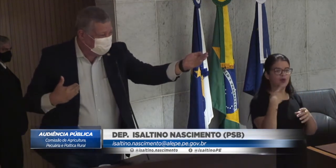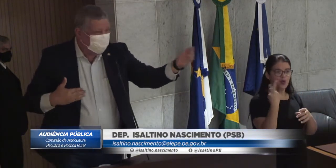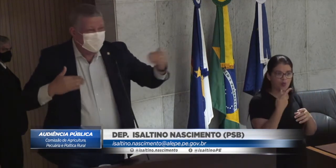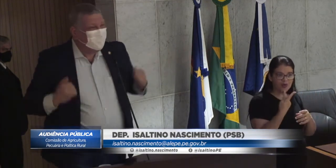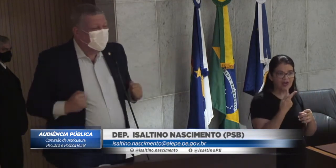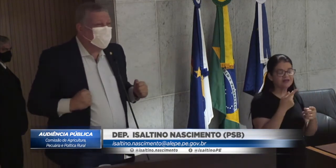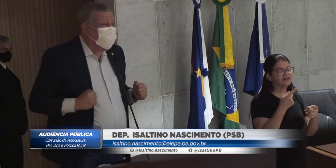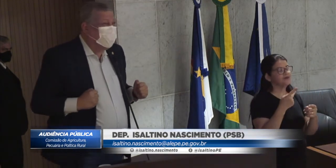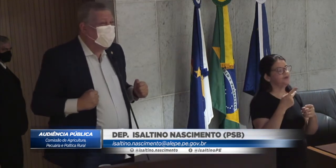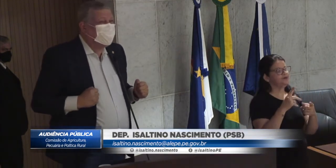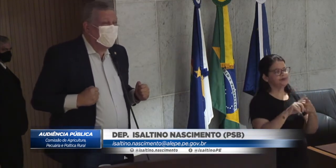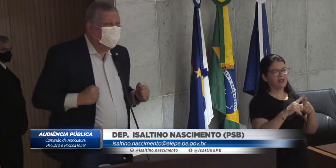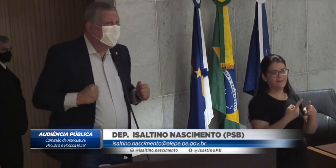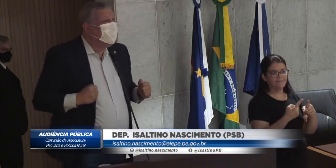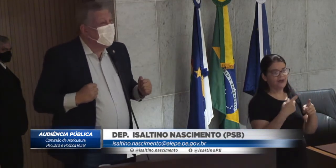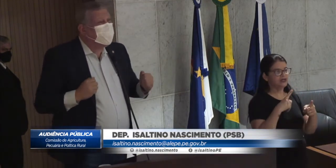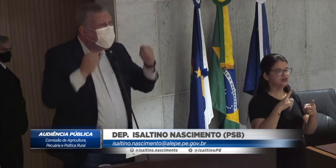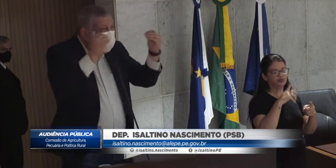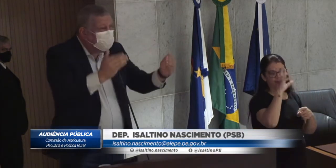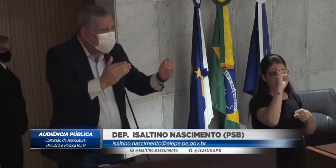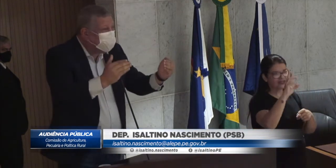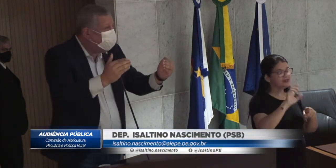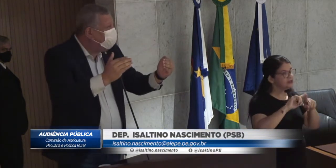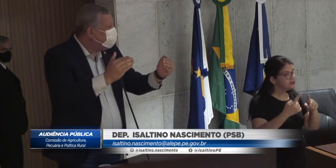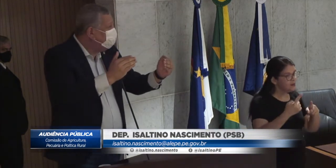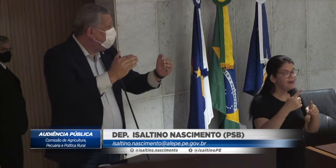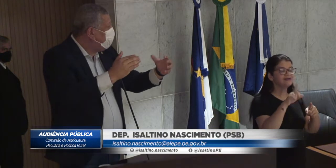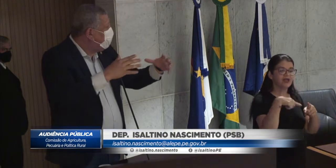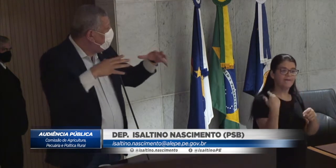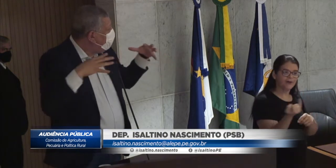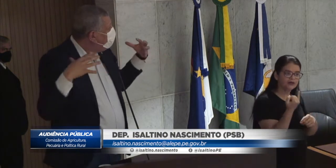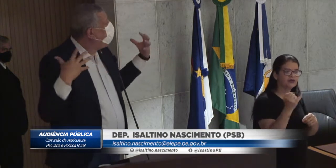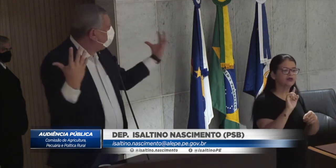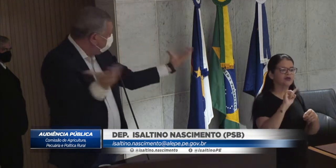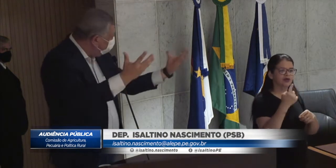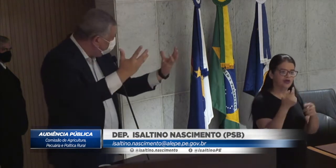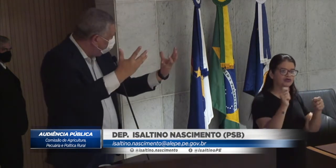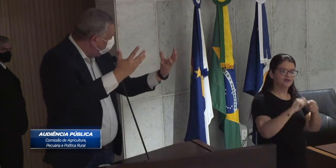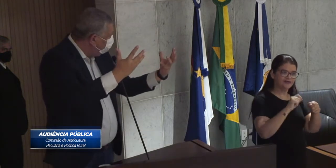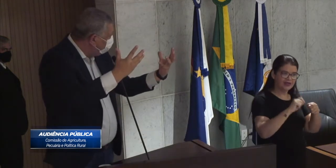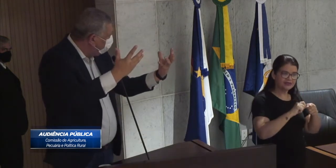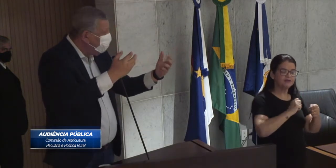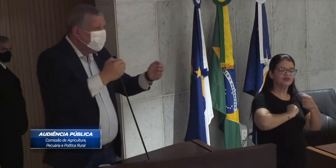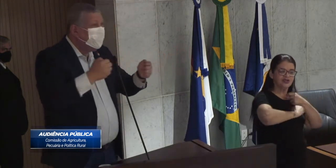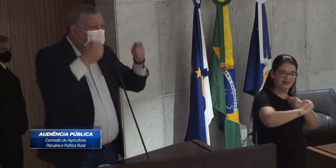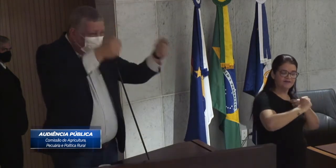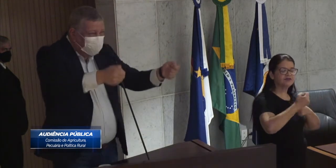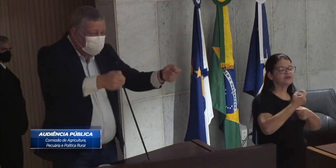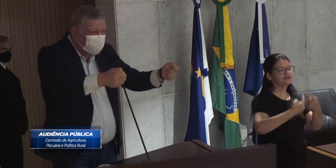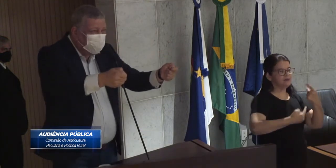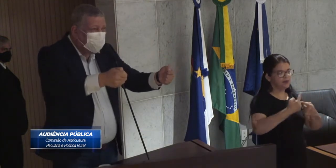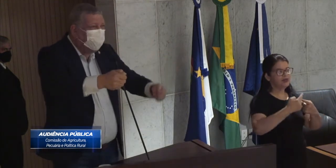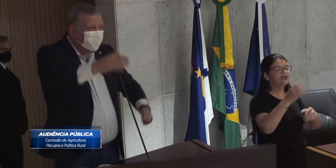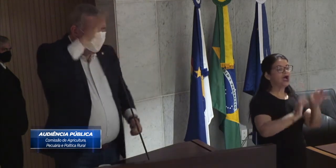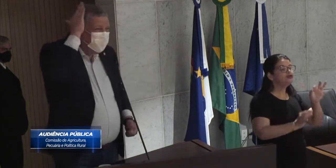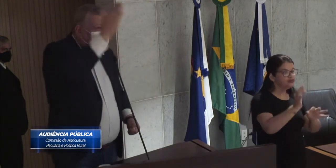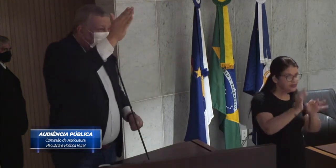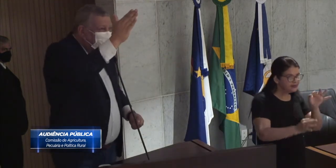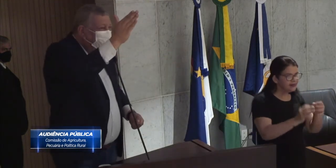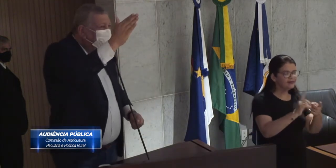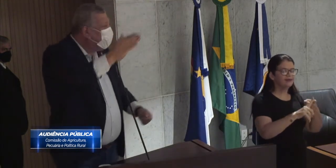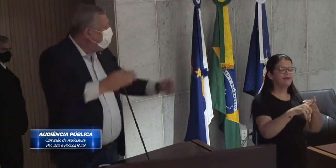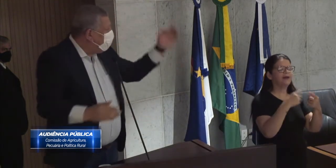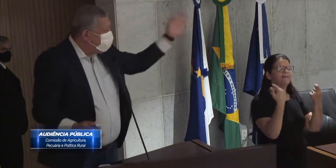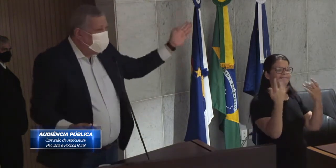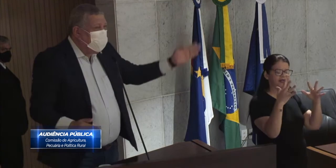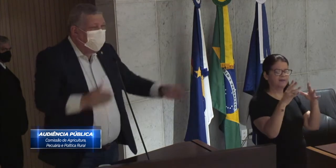em nome do SINSPREV, não estou mais na direção, mas é importante que nós façamos também, além da ofensiva política, a jurídica também. Então, parabéns